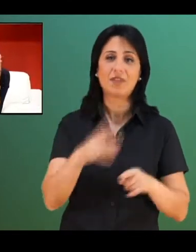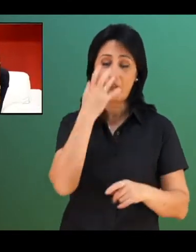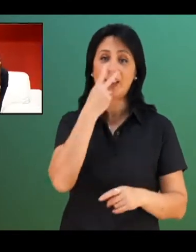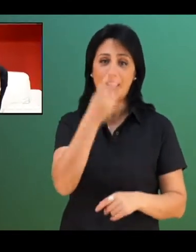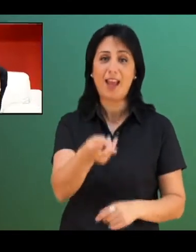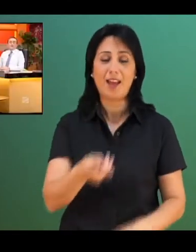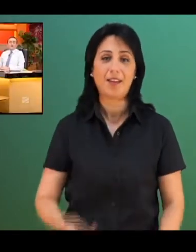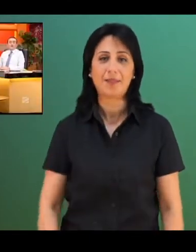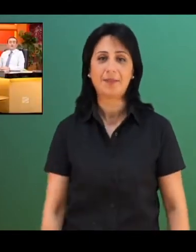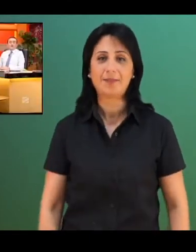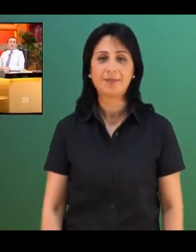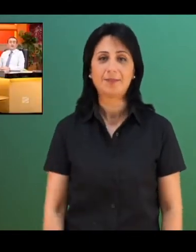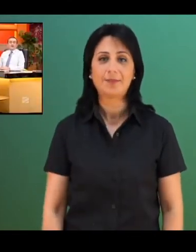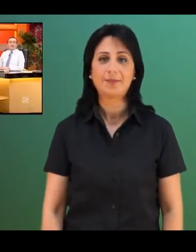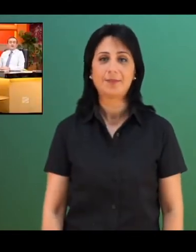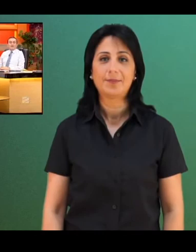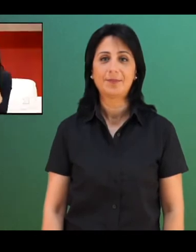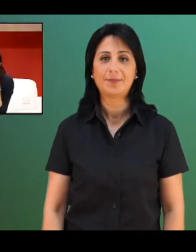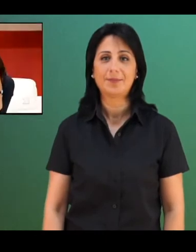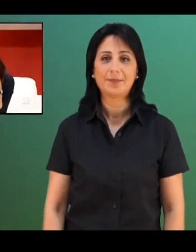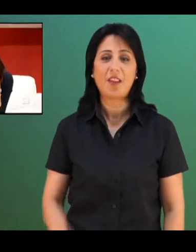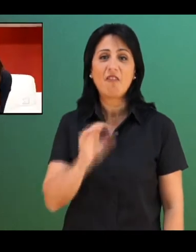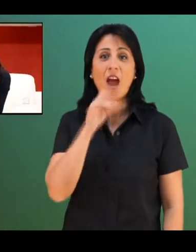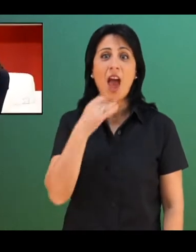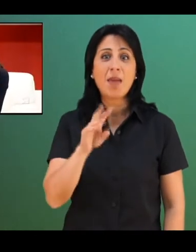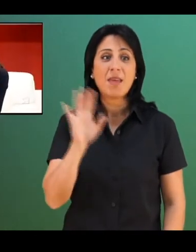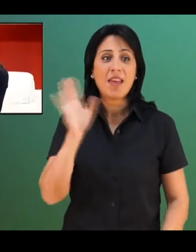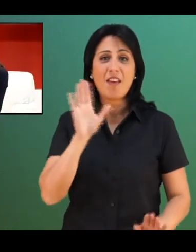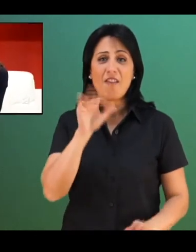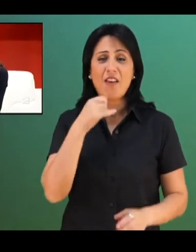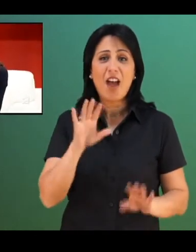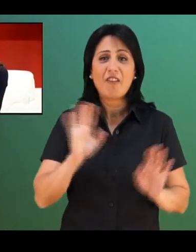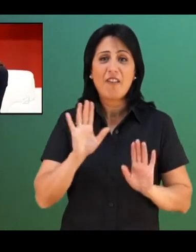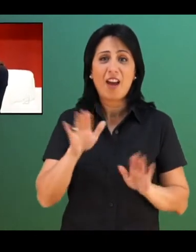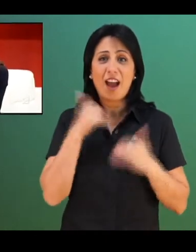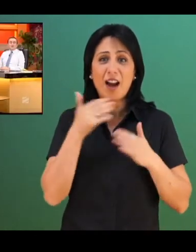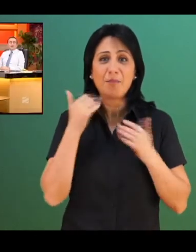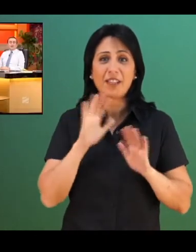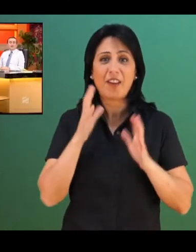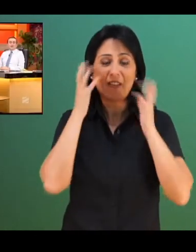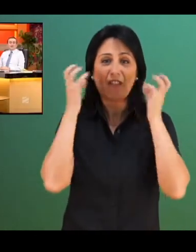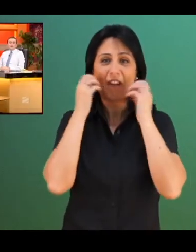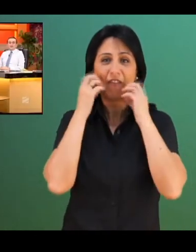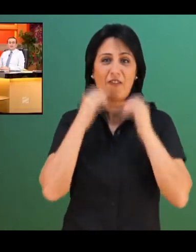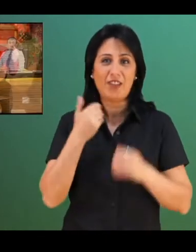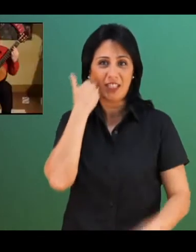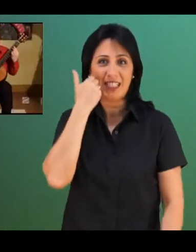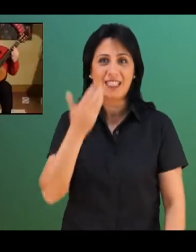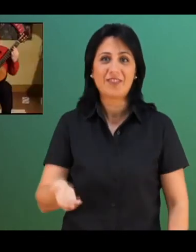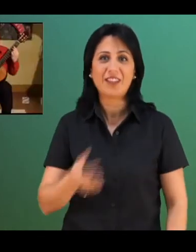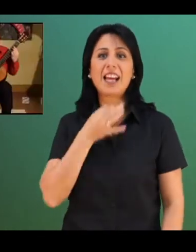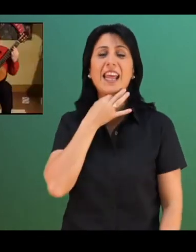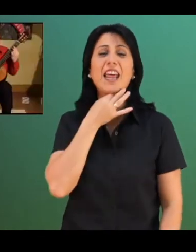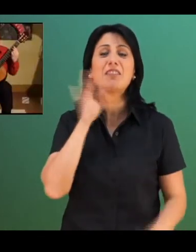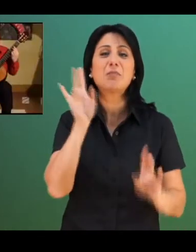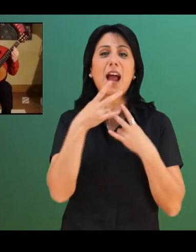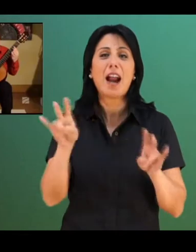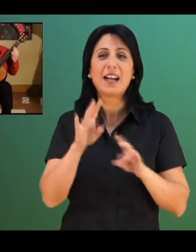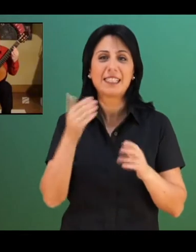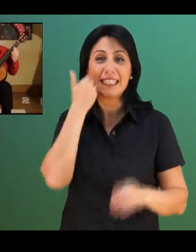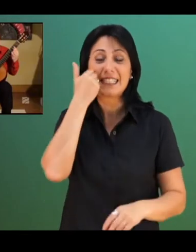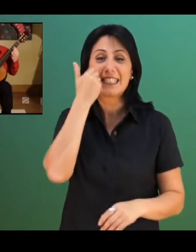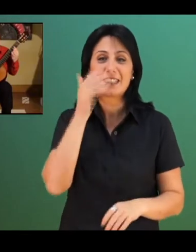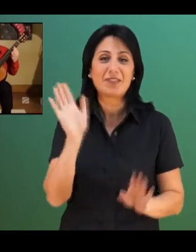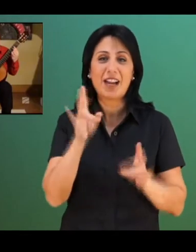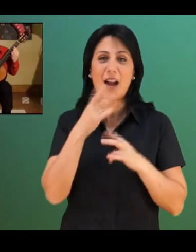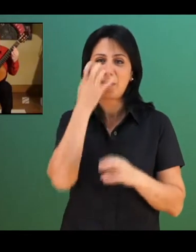მოდი გავუშვათ ეს როგორი იყო ტარიელი. ბაი მე არა სიცხვილი. ტარიელის ფოტო გავუშვათ თუ შეიძლება რომ ნახოს ხალხმა აი.